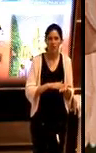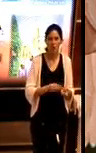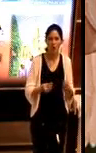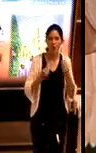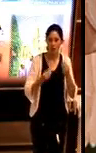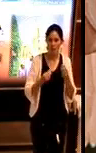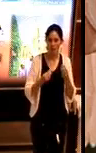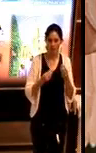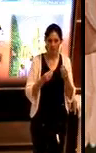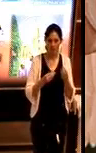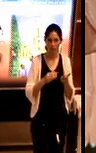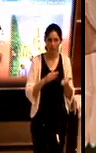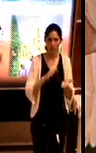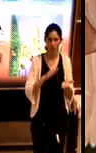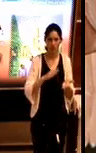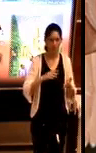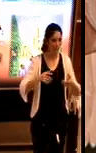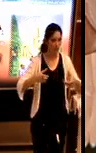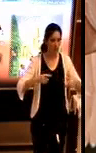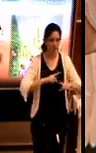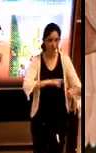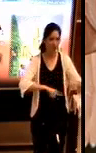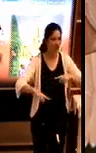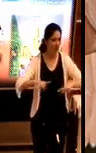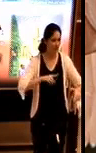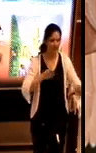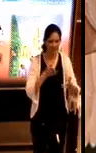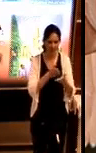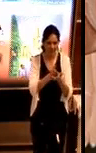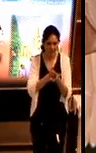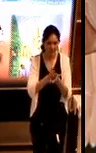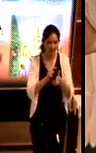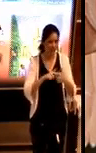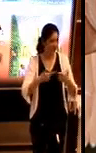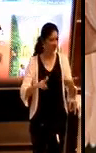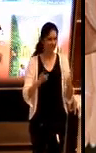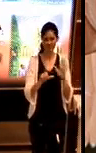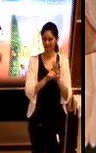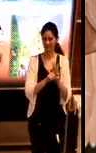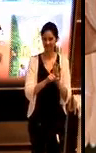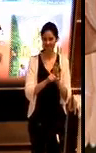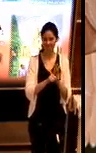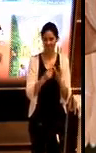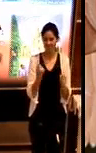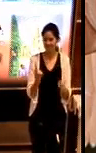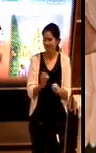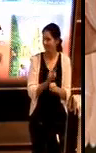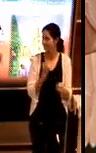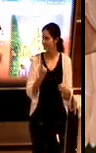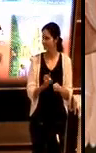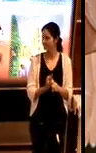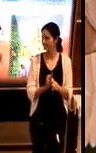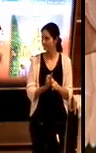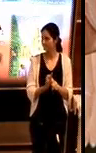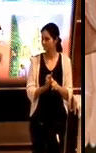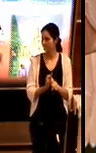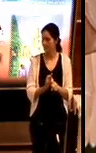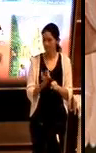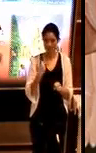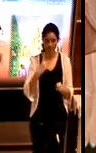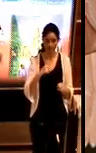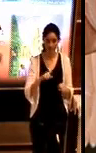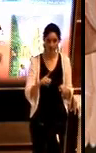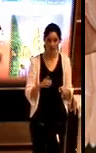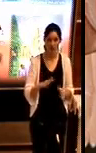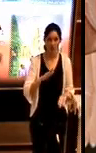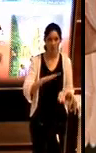sin ley? Es absurdo. Por eso San Pablo dice, pero el fundamento de Dios